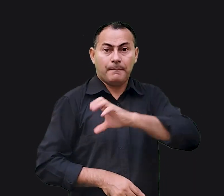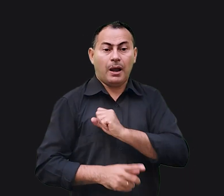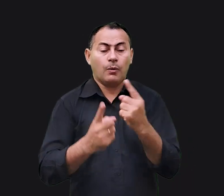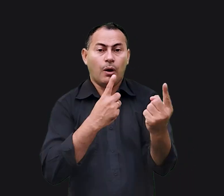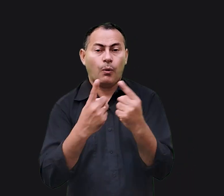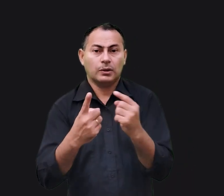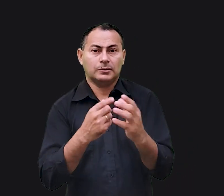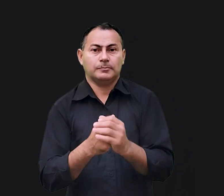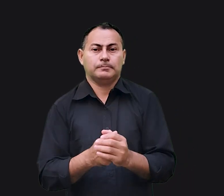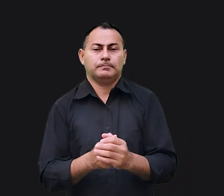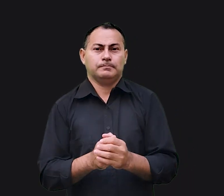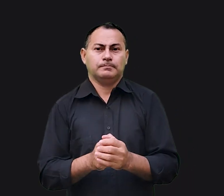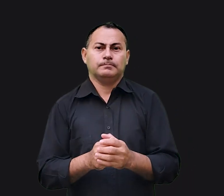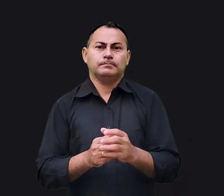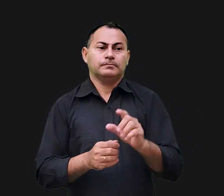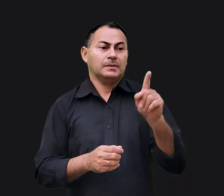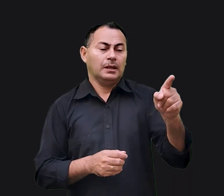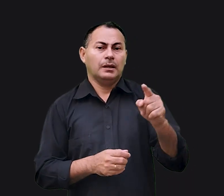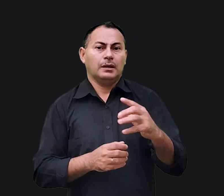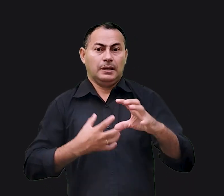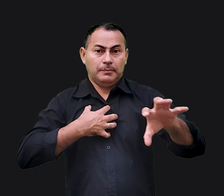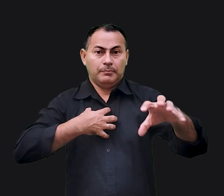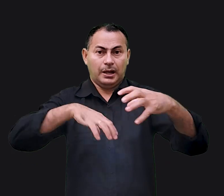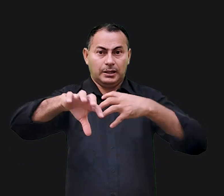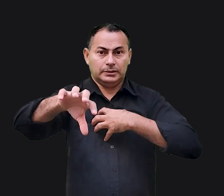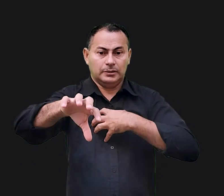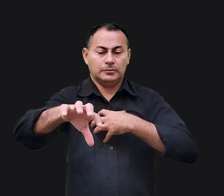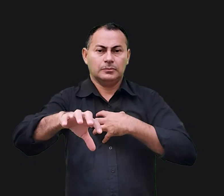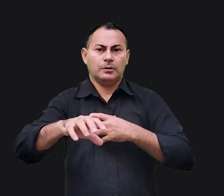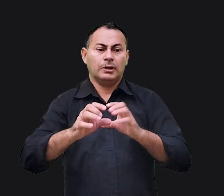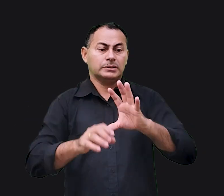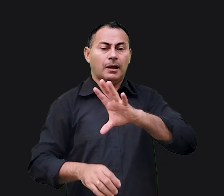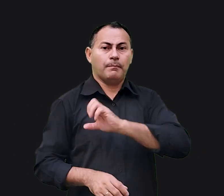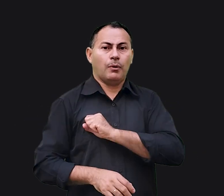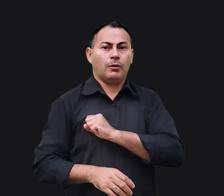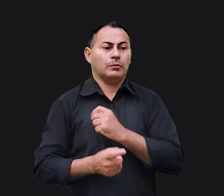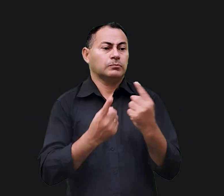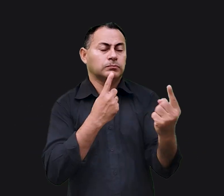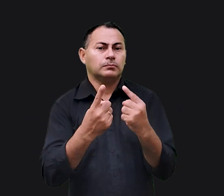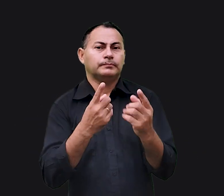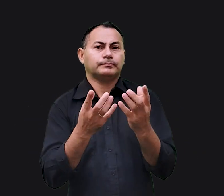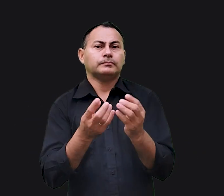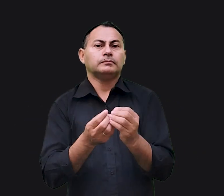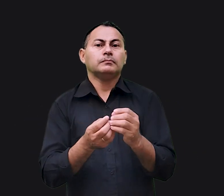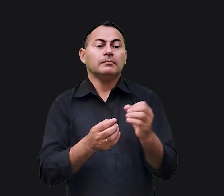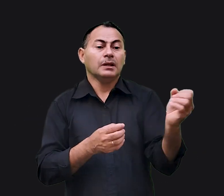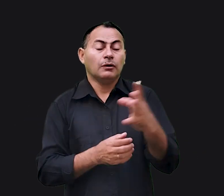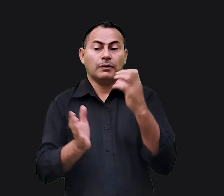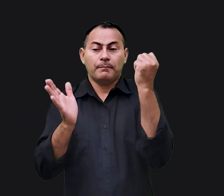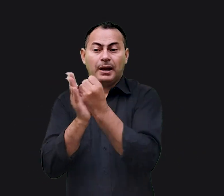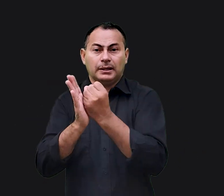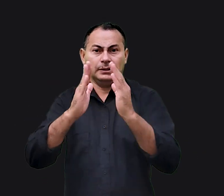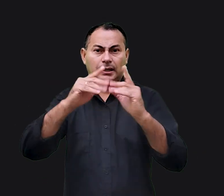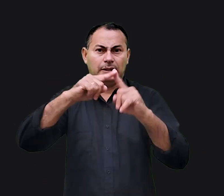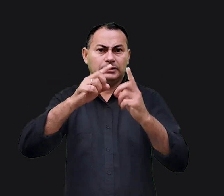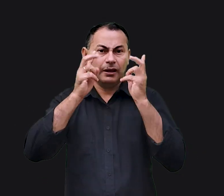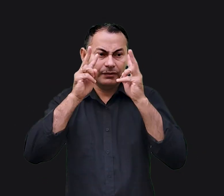aos outros. Essa empatia, ou esse amor de um pelos outros, é a nova marca da igreja invisível.